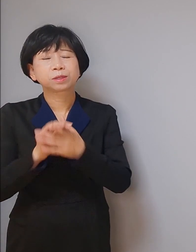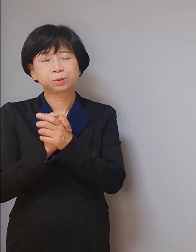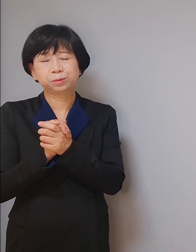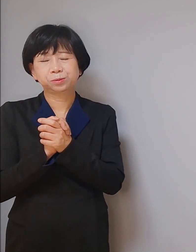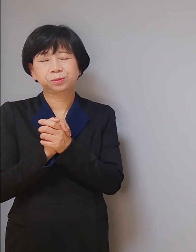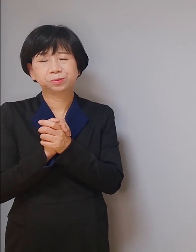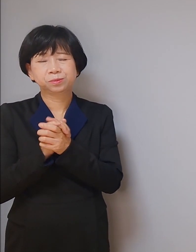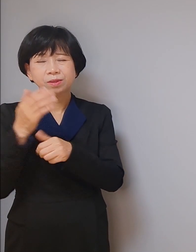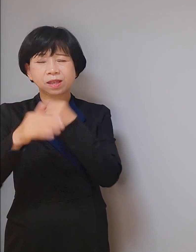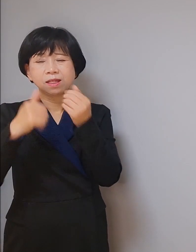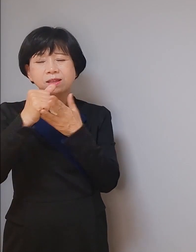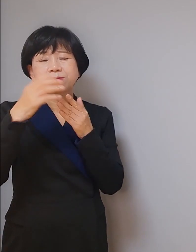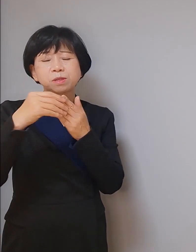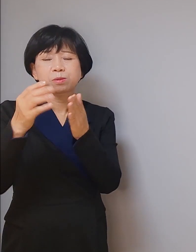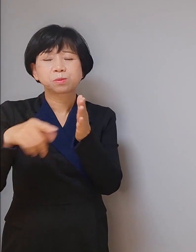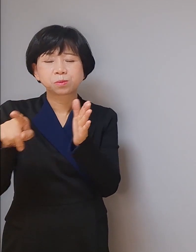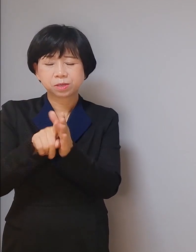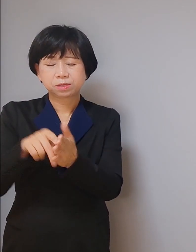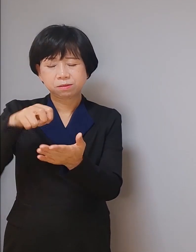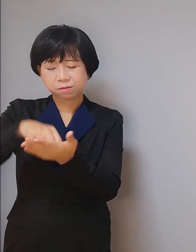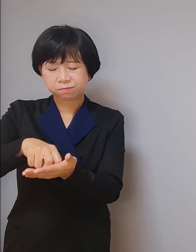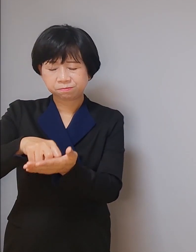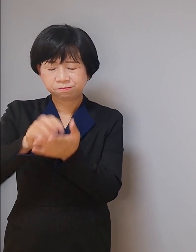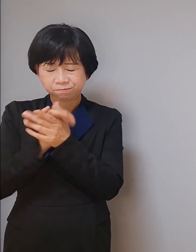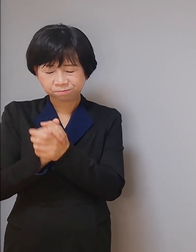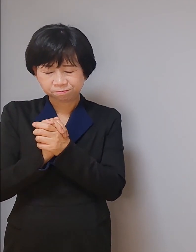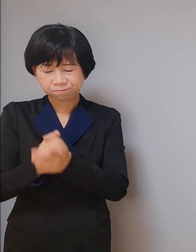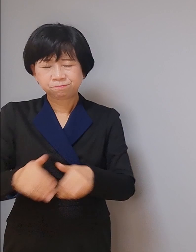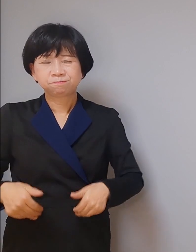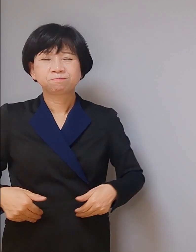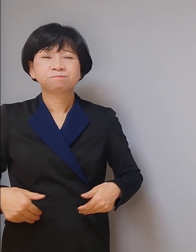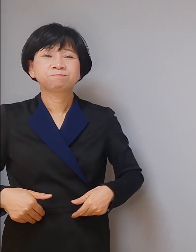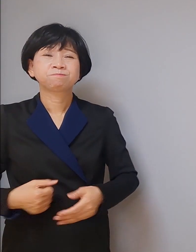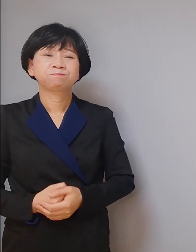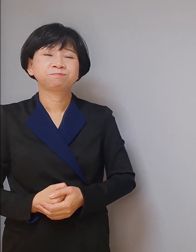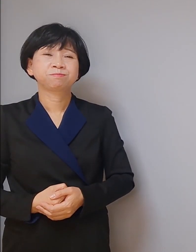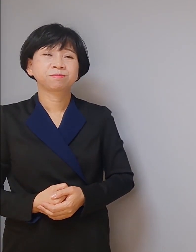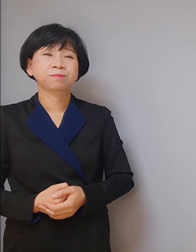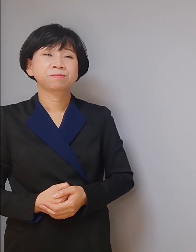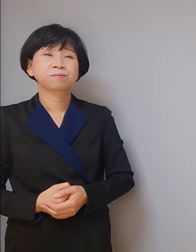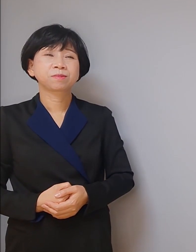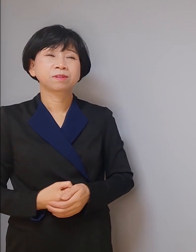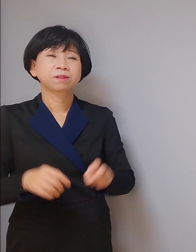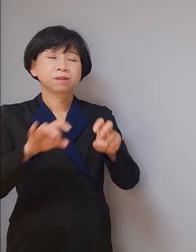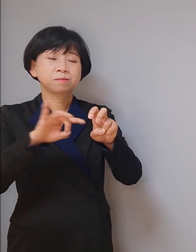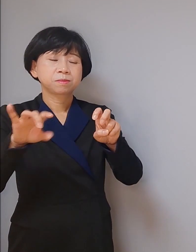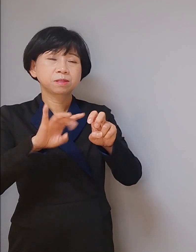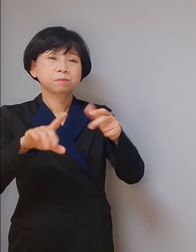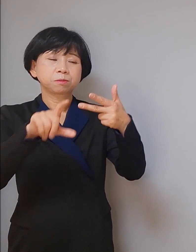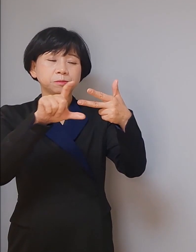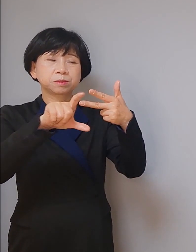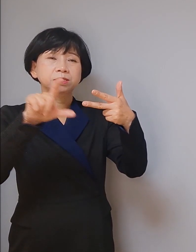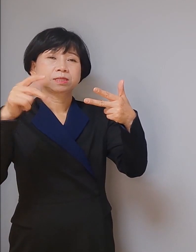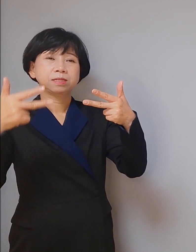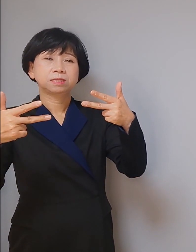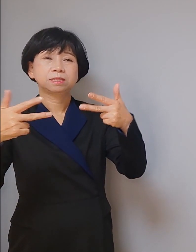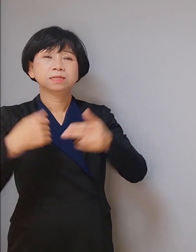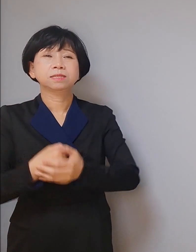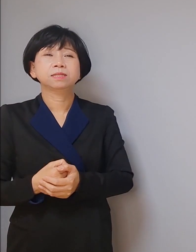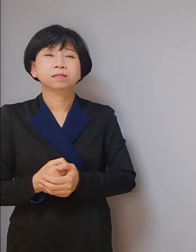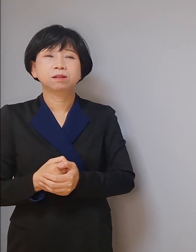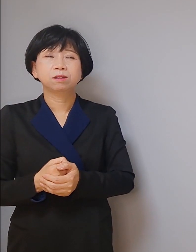하나님의 인도를 위해 엎드려 구해야 합니다. 마태복음 7장 7절에서 말씀하지요. 우리 같이 한번